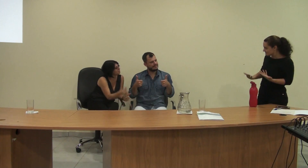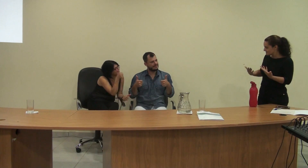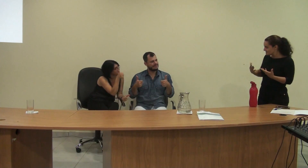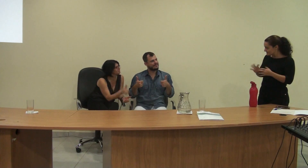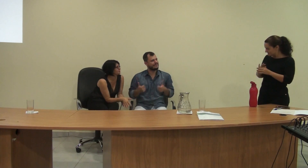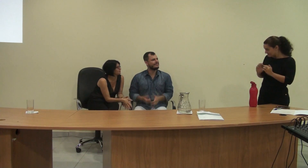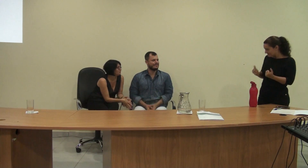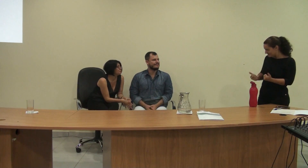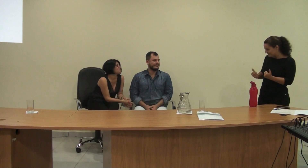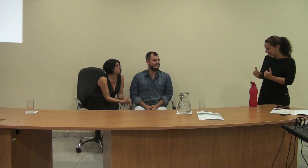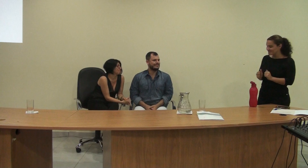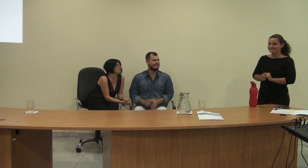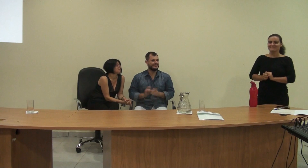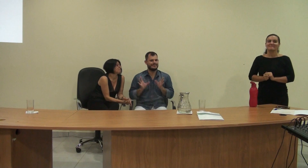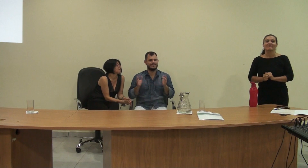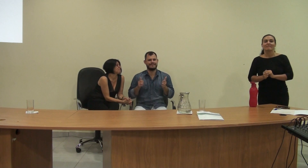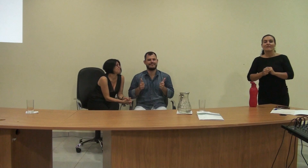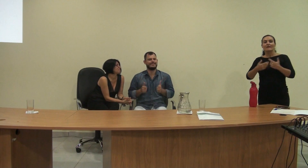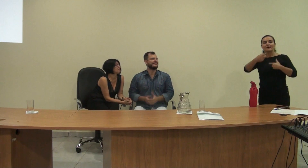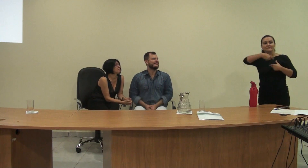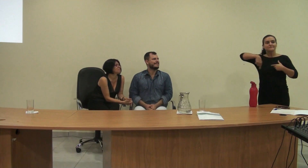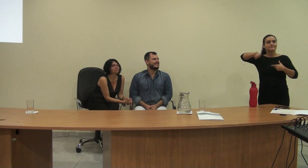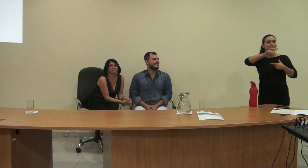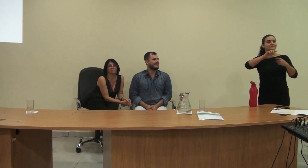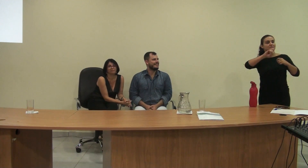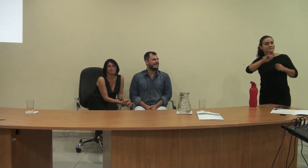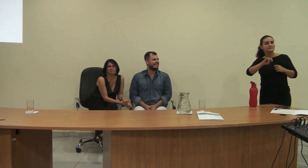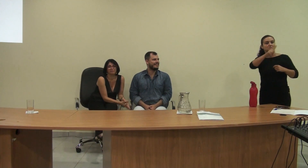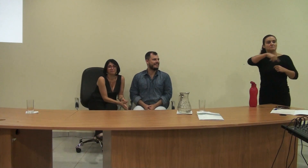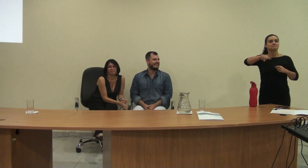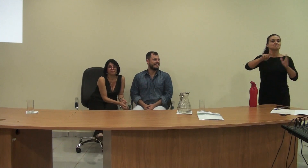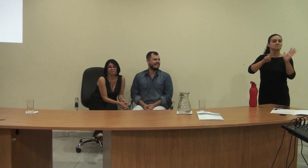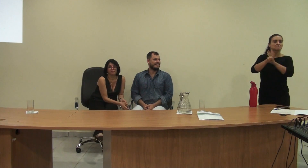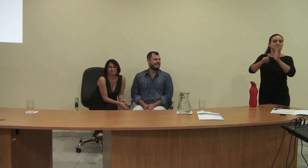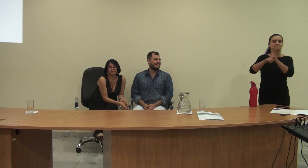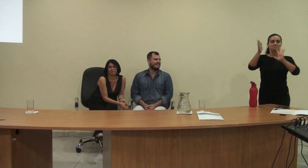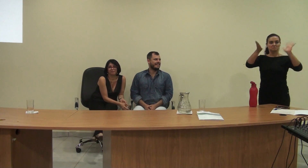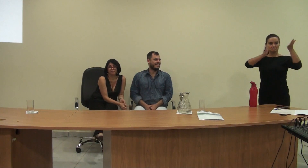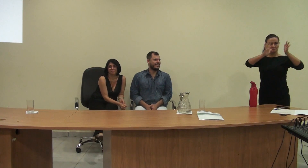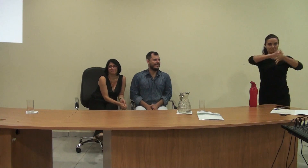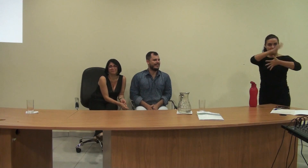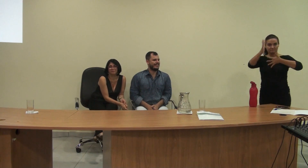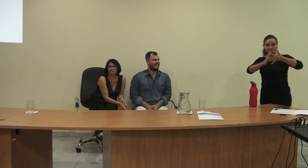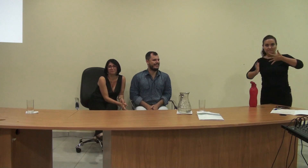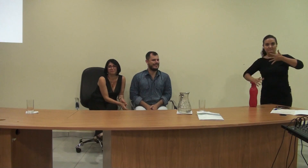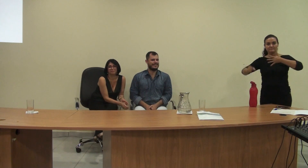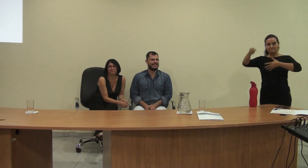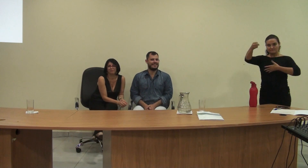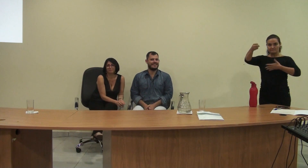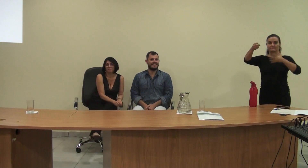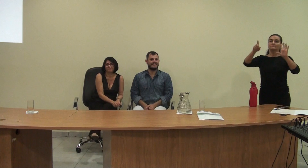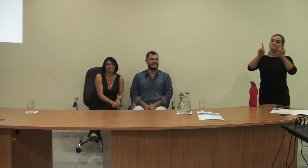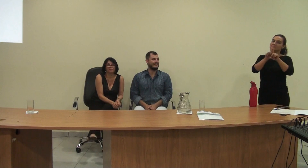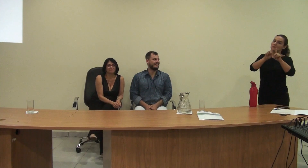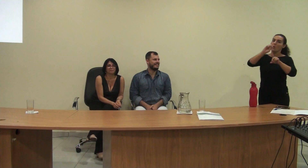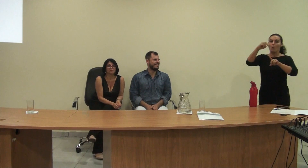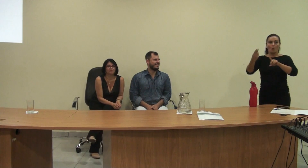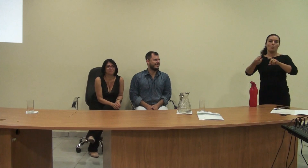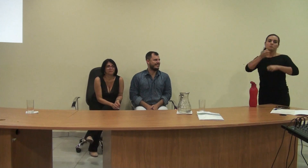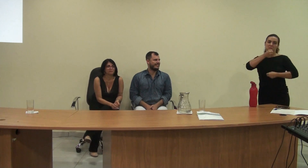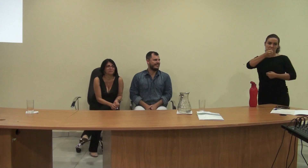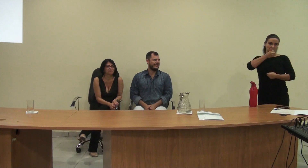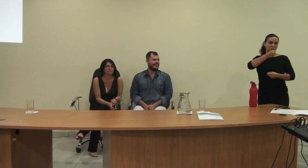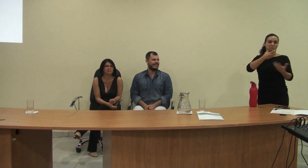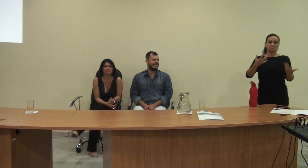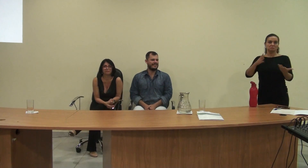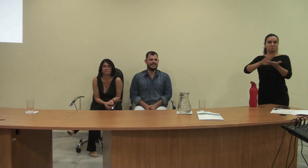abrir para uma rodada de perguntas. Tudo bem? Tudo bem? Quem tiver interesse em fazer perguntas em línguas sinais